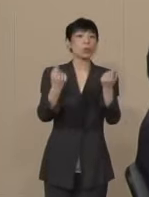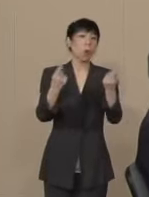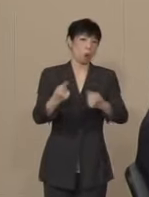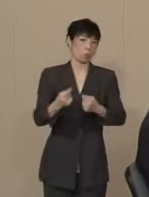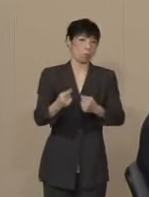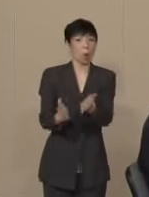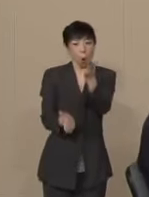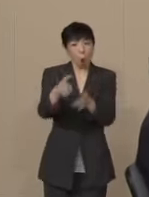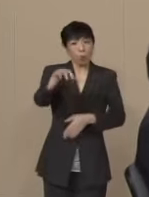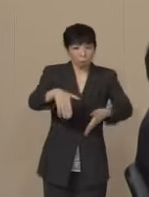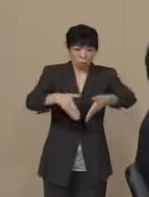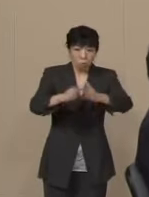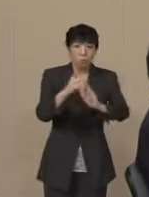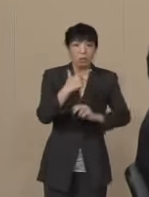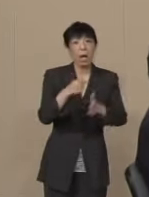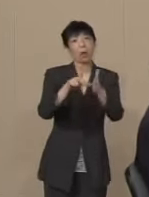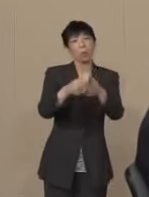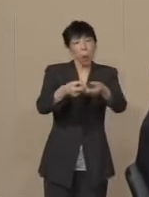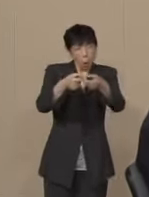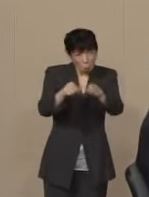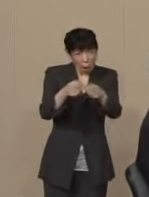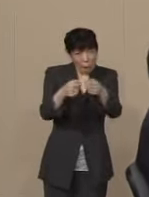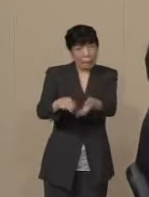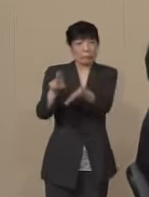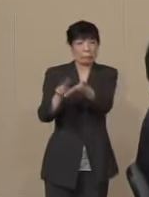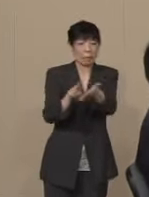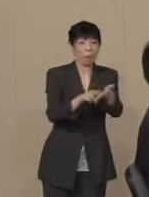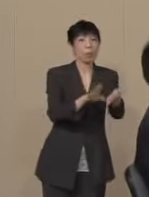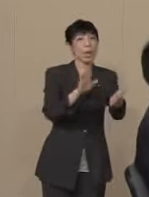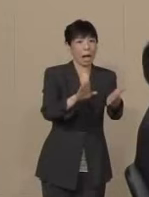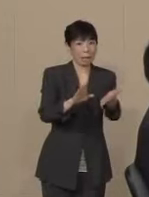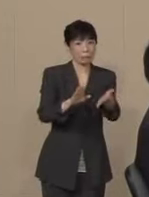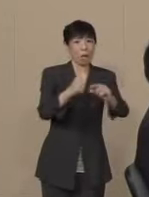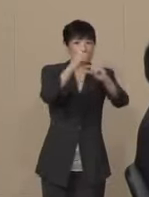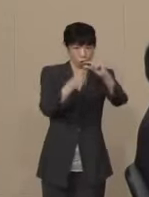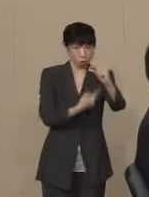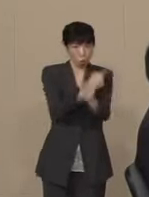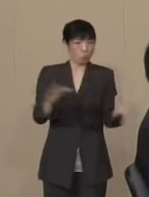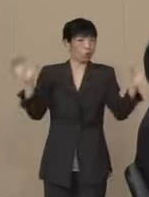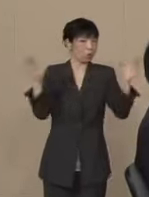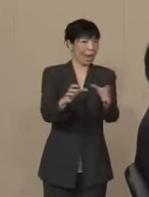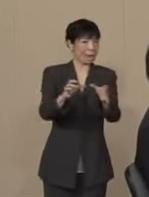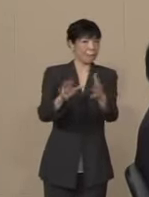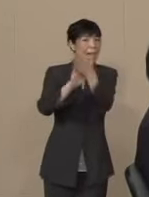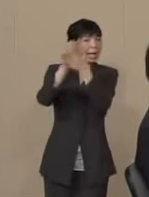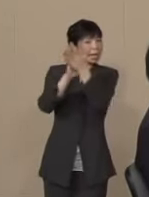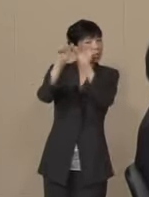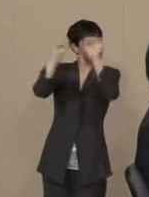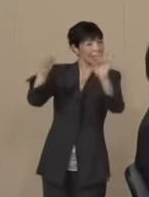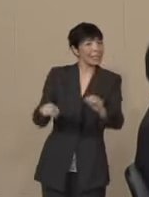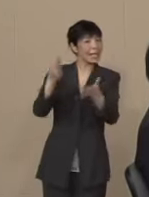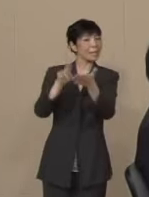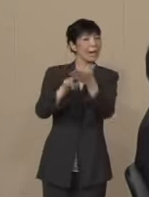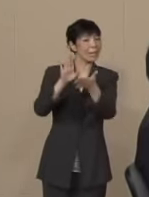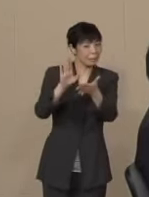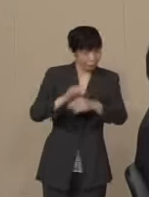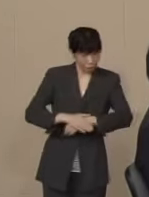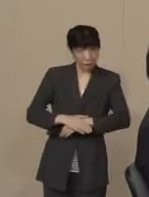どこあなたと行くの、今あなた